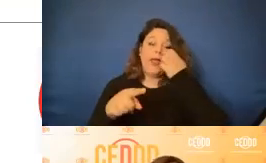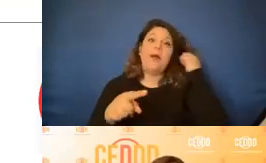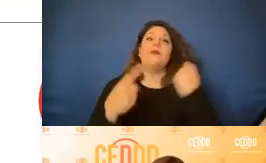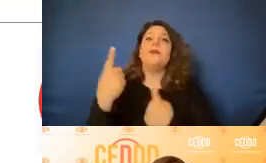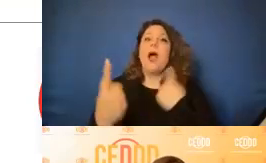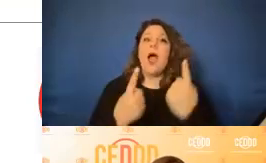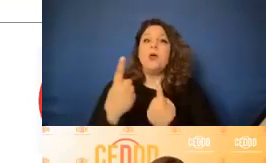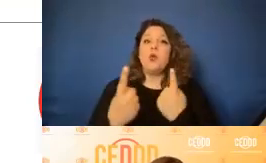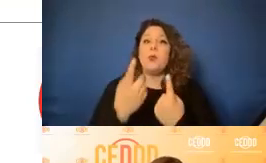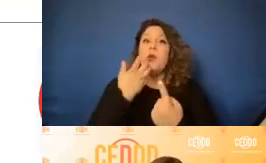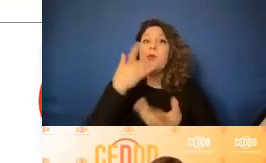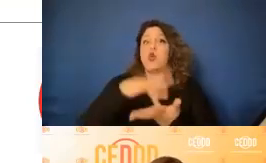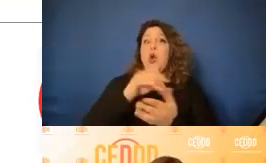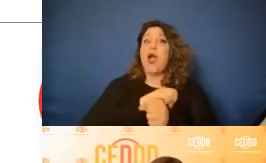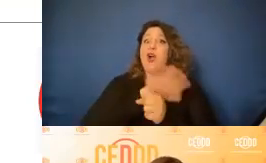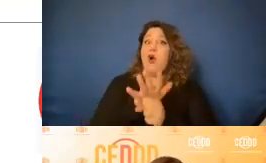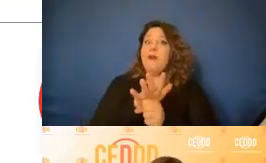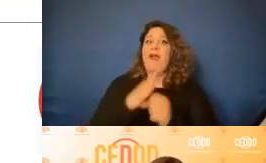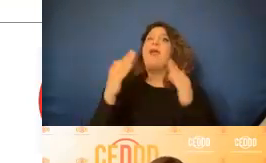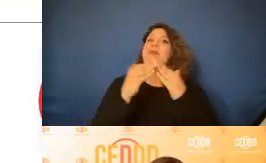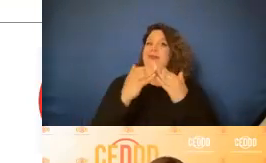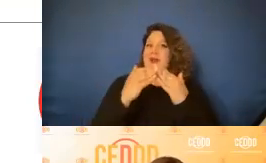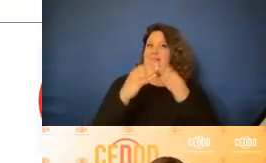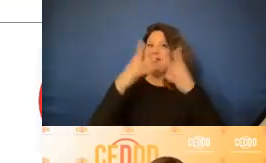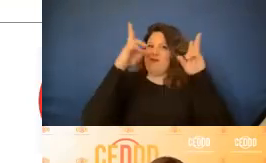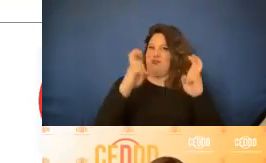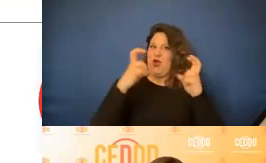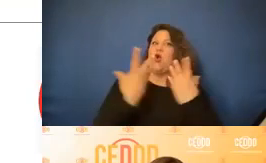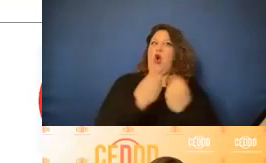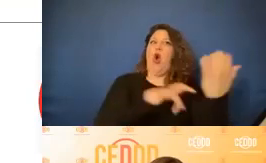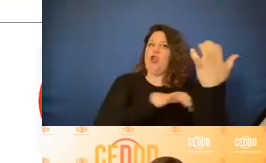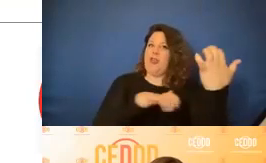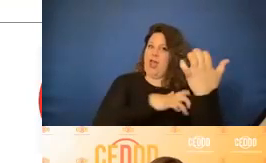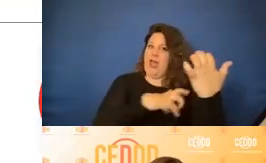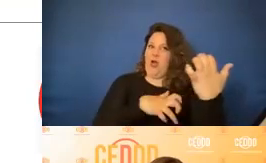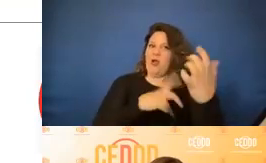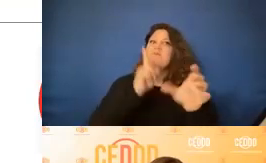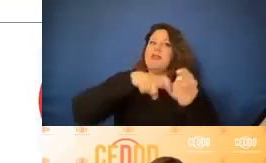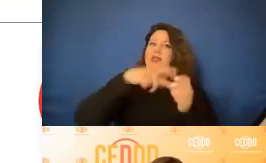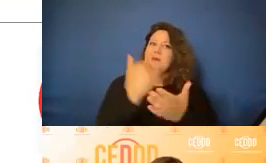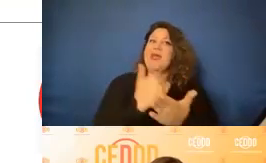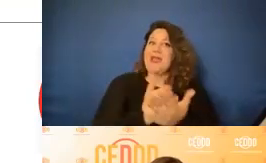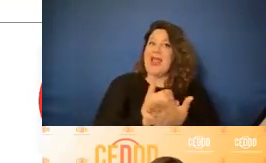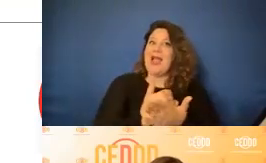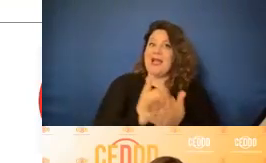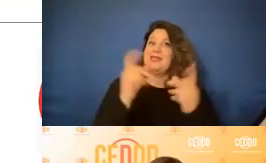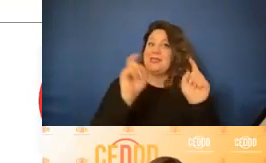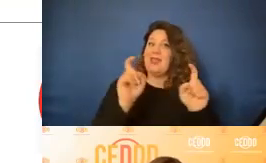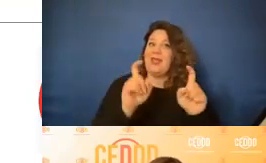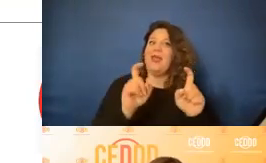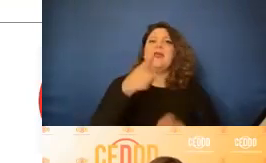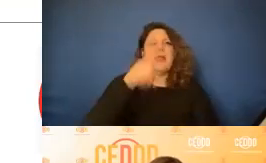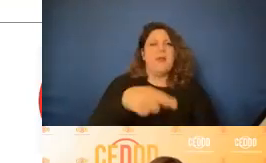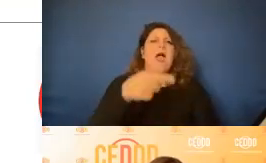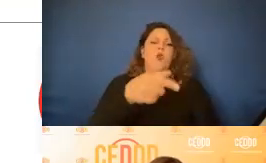el ordenador asistiendo a sus clases y ha sido un momento importante donde también el ciberbullying ha sufrido